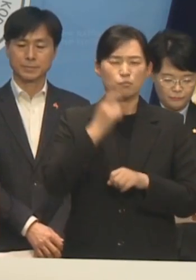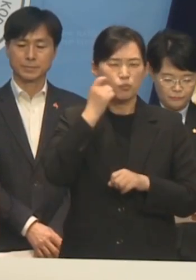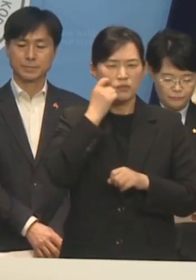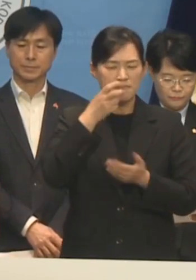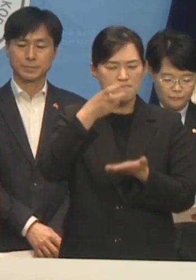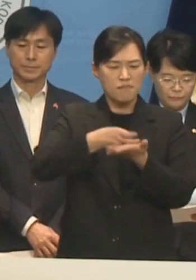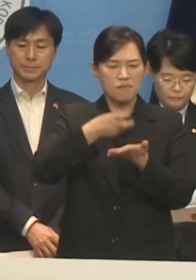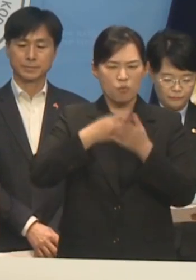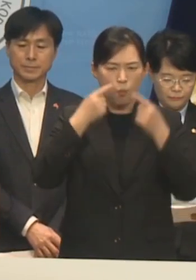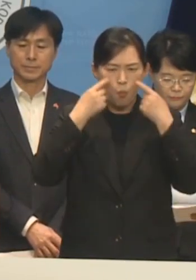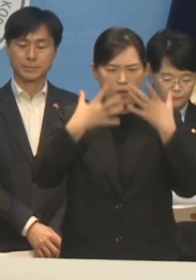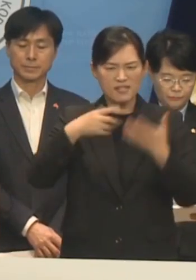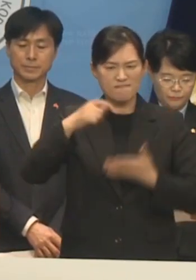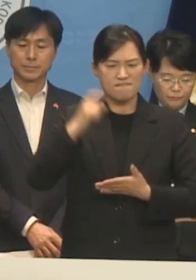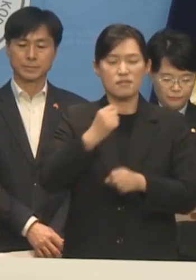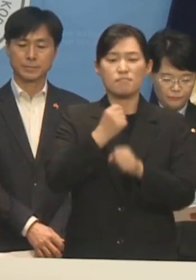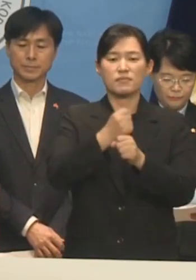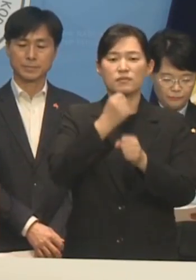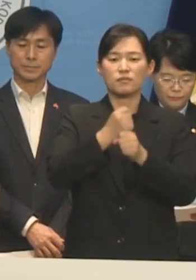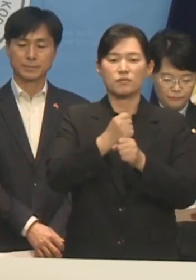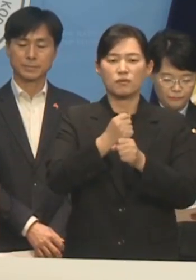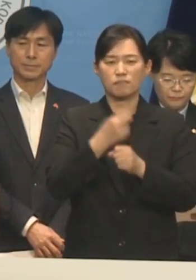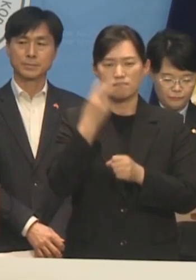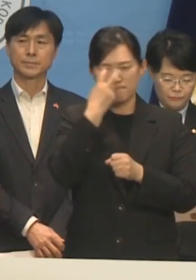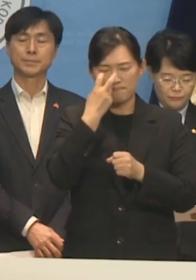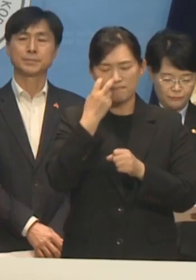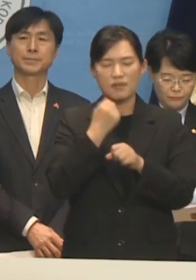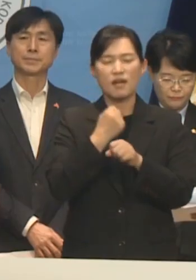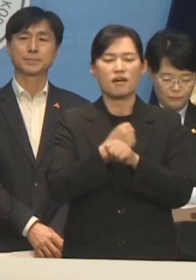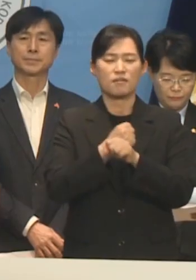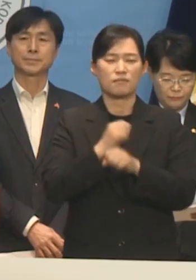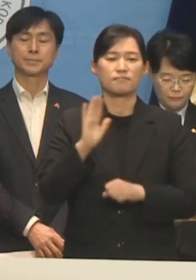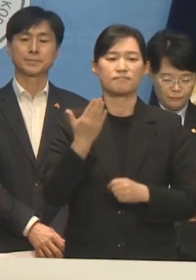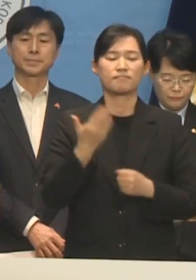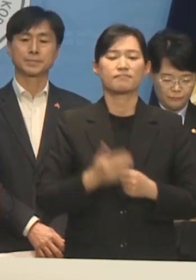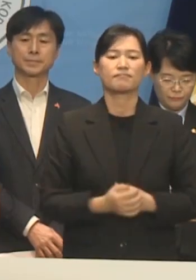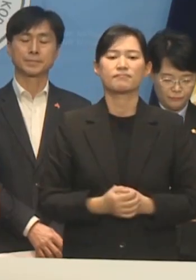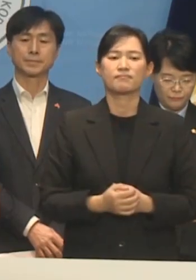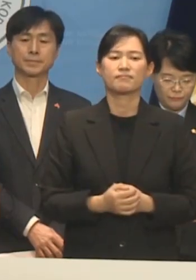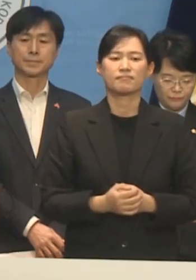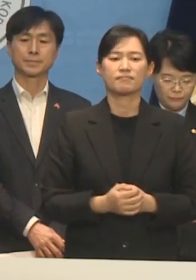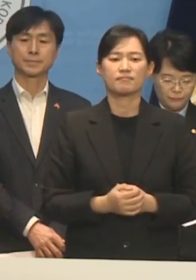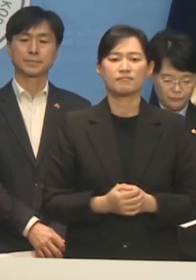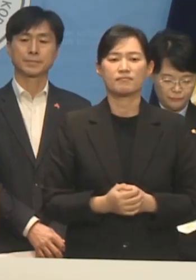법을 강화하고 보완해야 합니다.